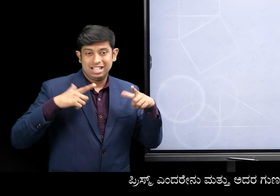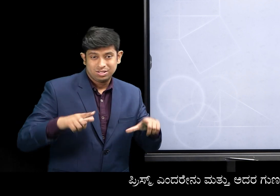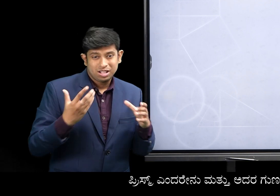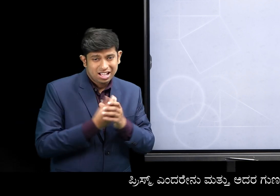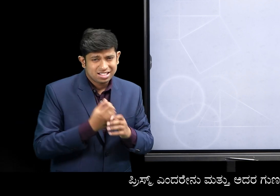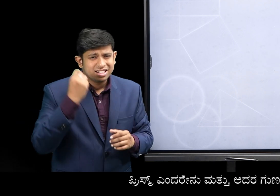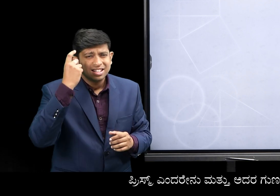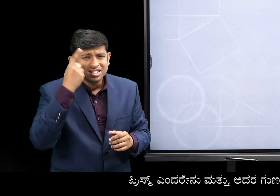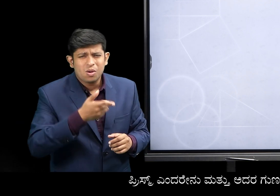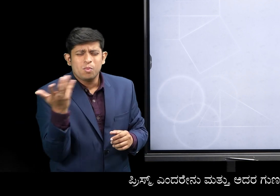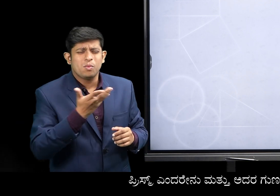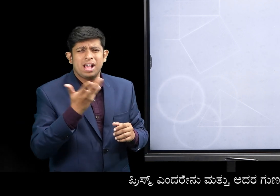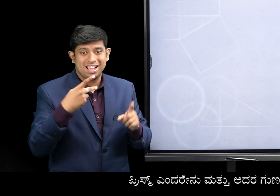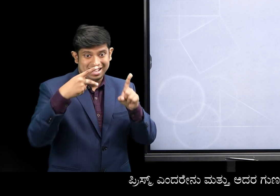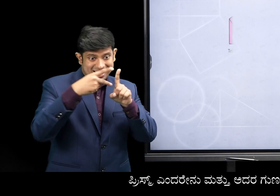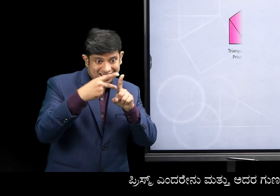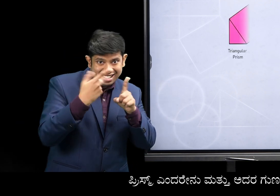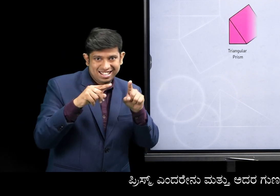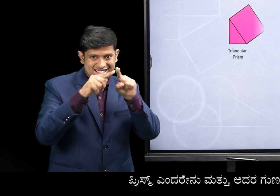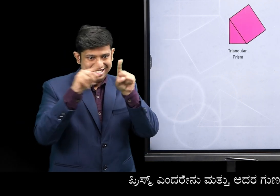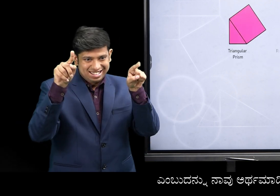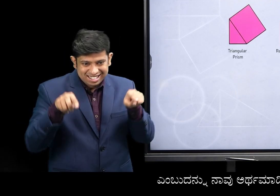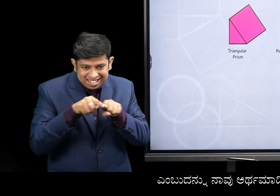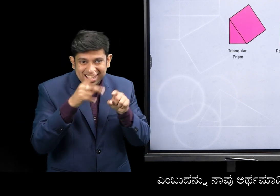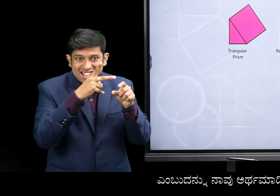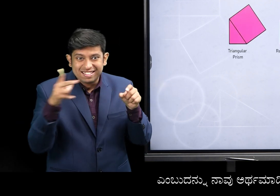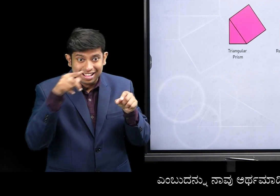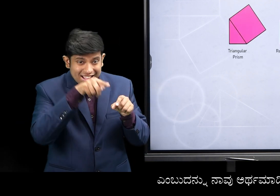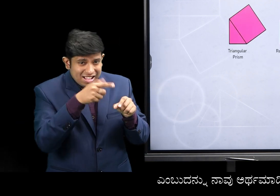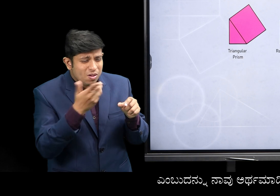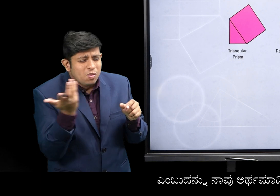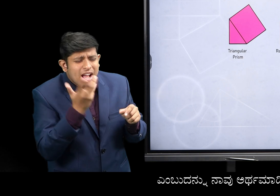ಪ್ರಿಸಂ ಅಂದ್ರೆ ಏನು ಮತ್ತು ಅದರ ಗುಣಲಕ್ಷಣಗಳನ್ನ ಯಾವುವು ಎಂಬುದನ್ನ ನಾವು ಅರ್ಥ ಮಾಡಿಕೊಳ್ಳೋಣ.